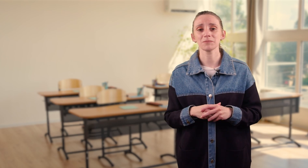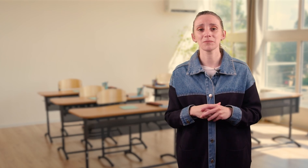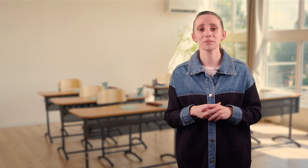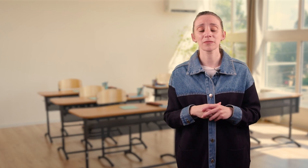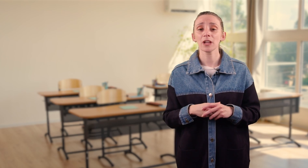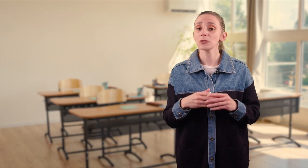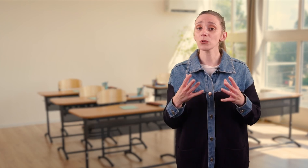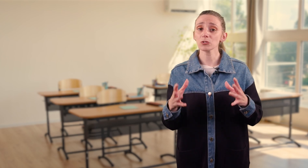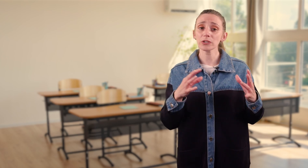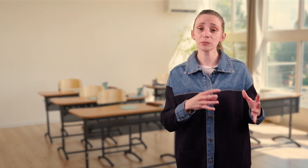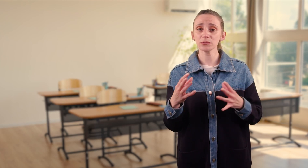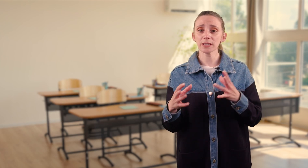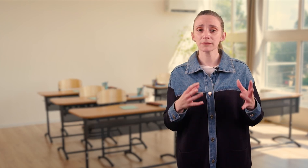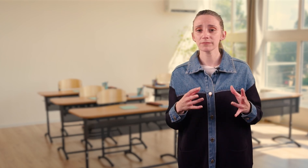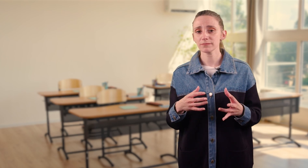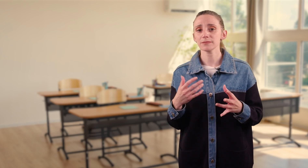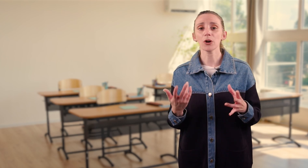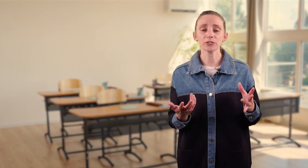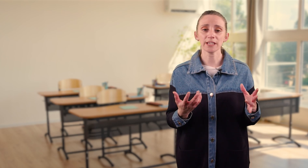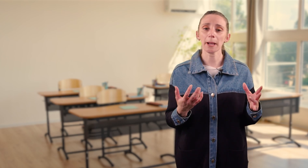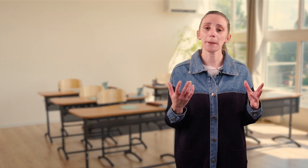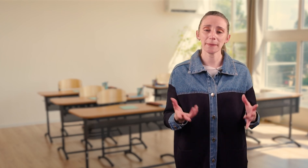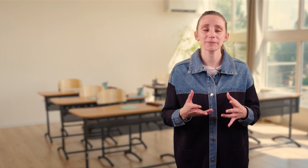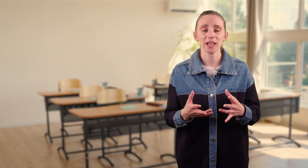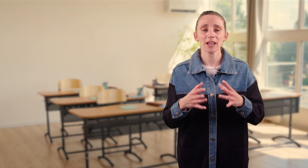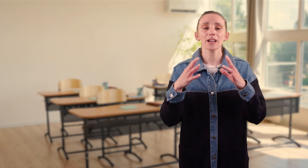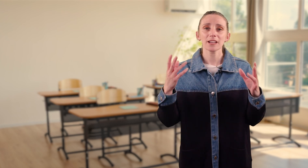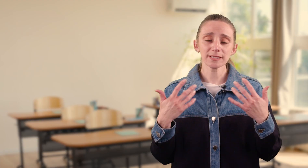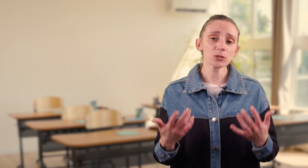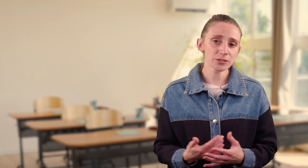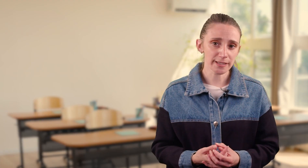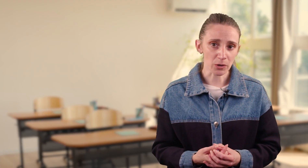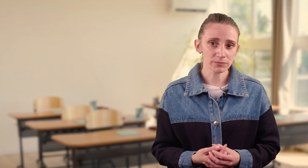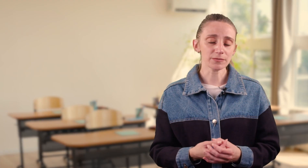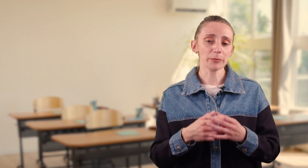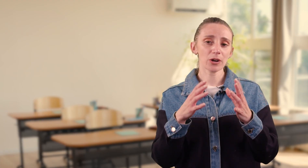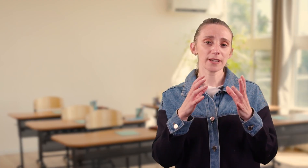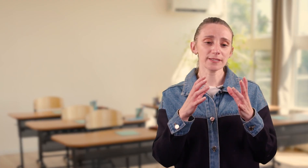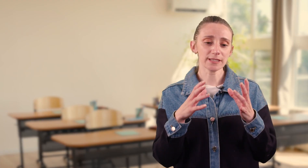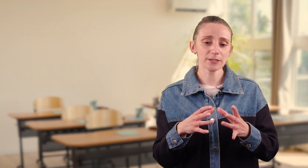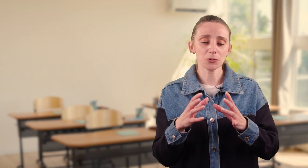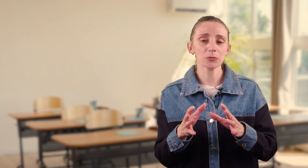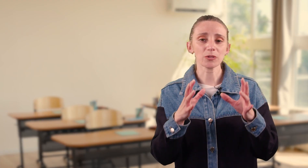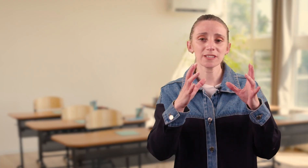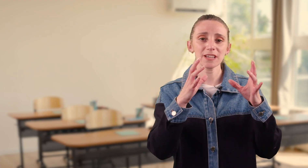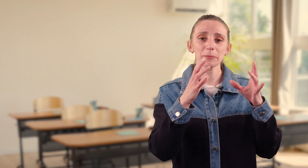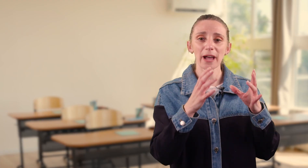Donc en soi, vous pouvez revenir, mais c'est de l'entraînement. D'abord, essayez de commencer par